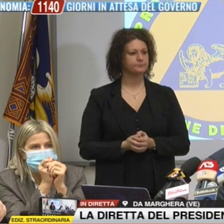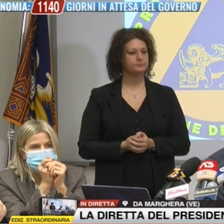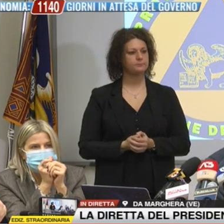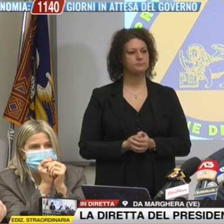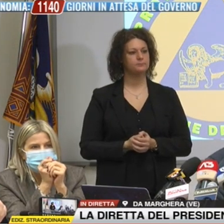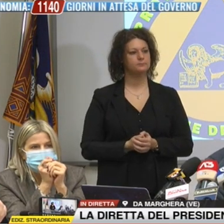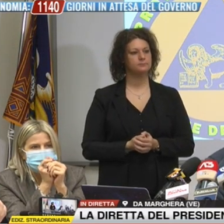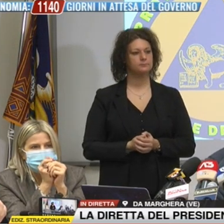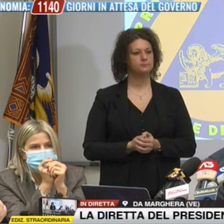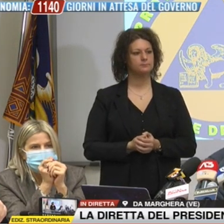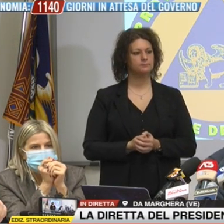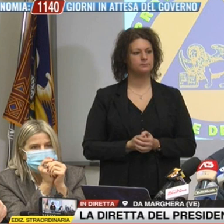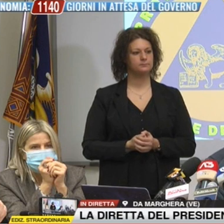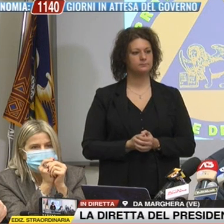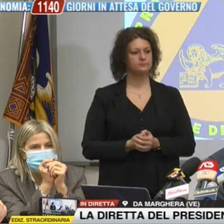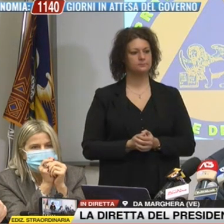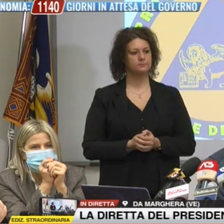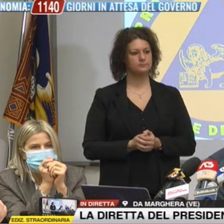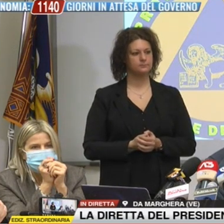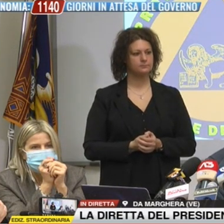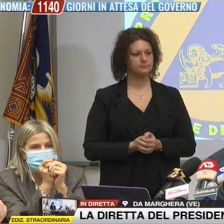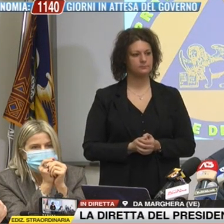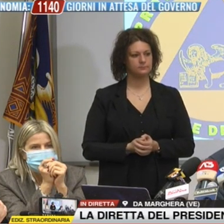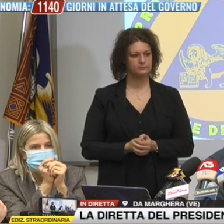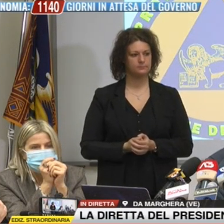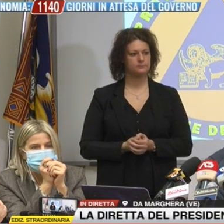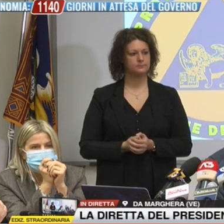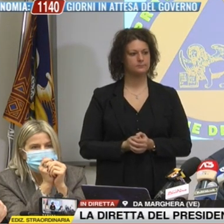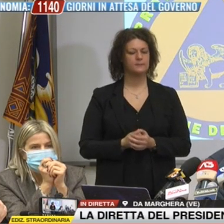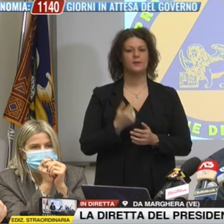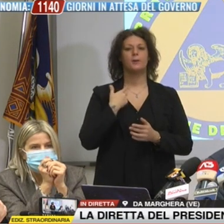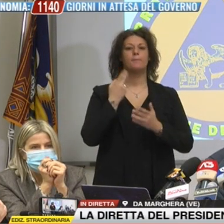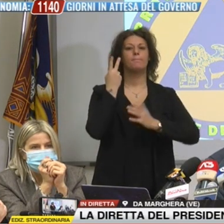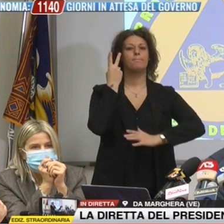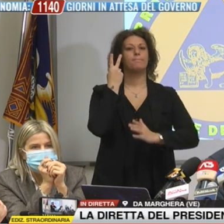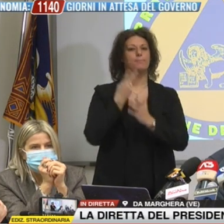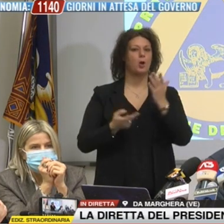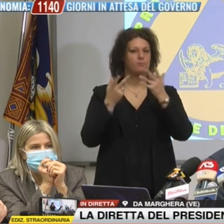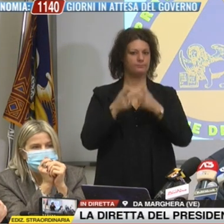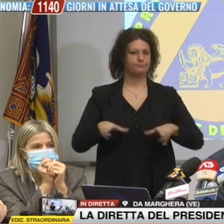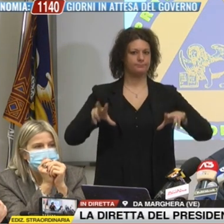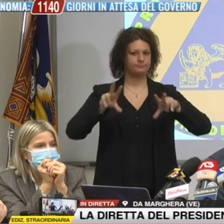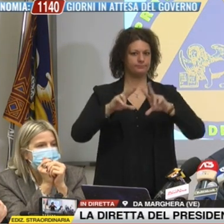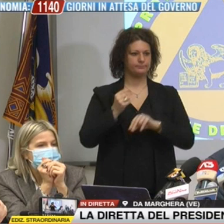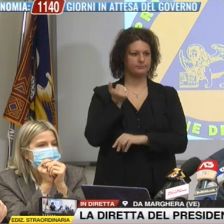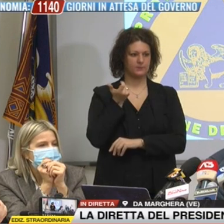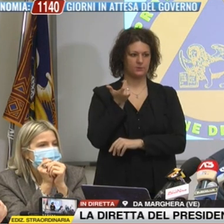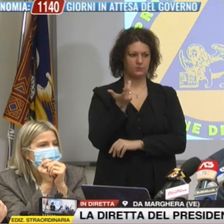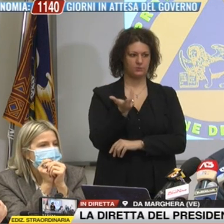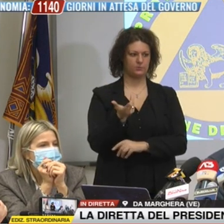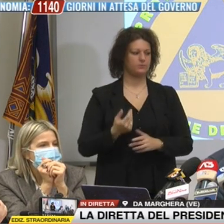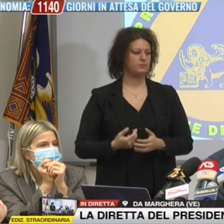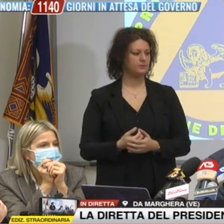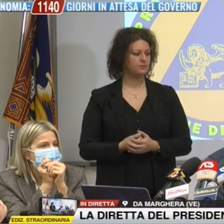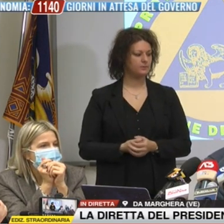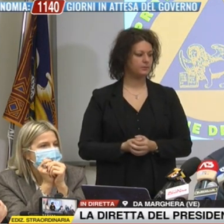vorrei provare a ricapitolare senza dare poi spunti a Crotto o all'ingegner Bottacin di rifarsi. Io in questo momento sto pensando che sto lavorando, no,